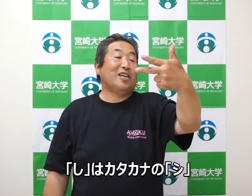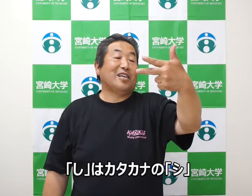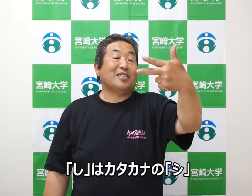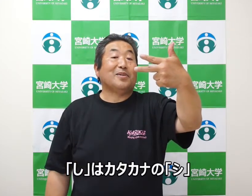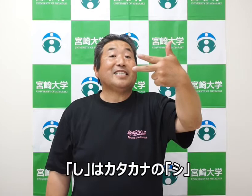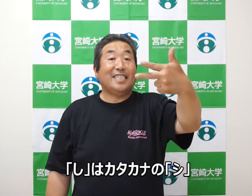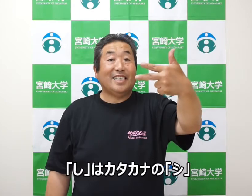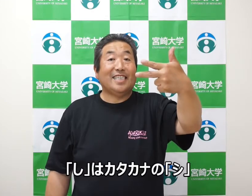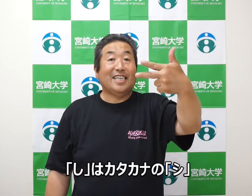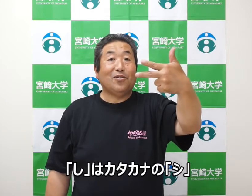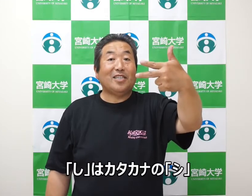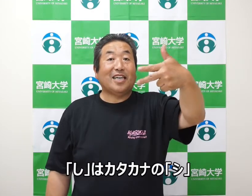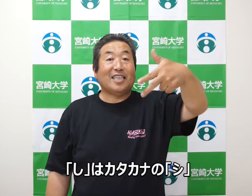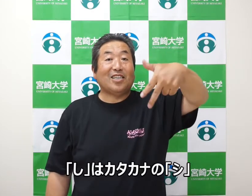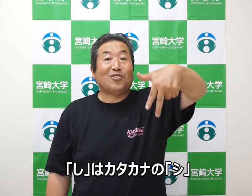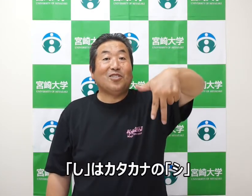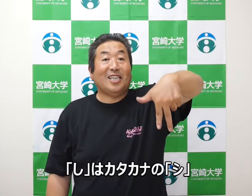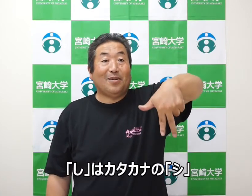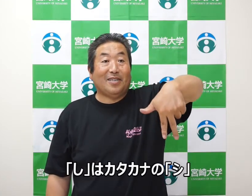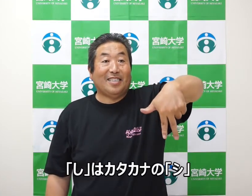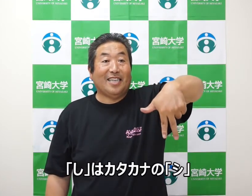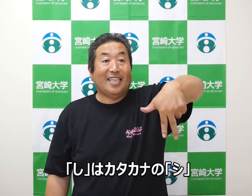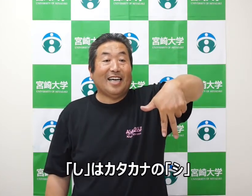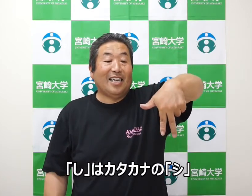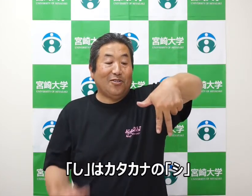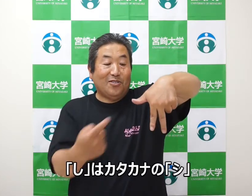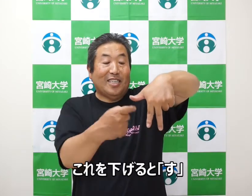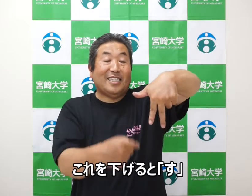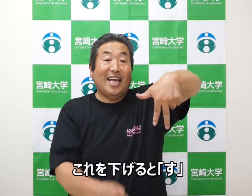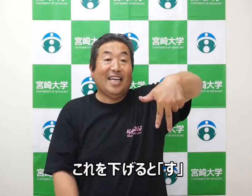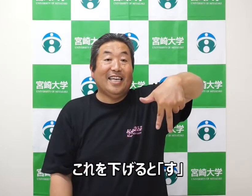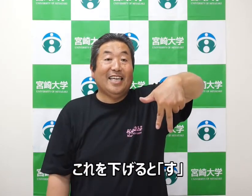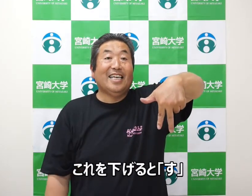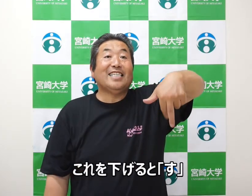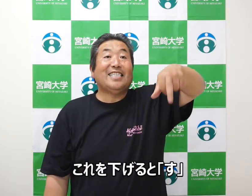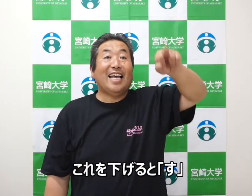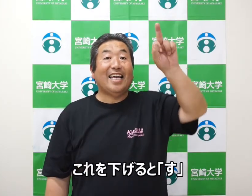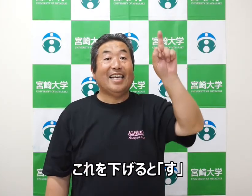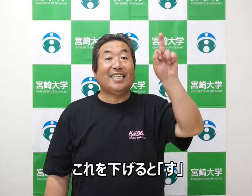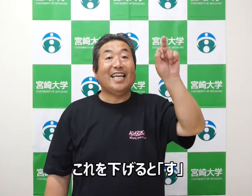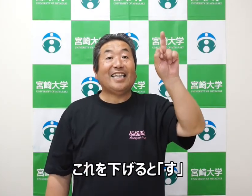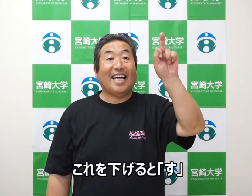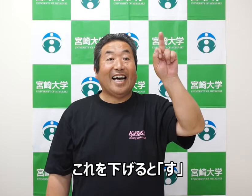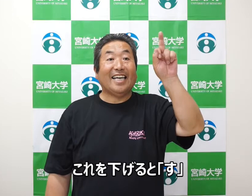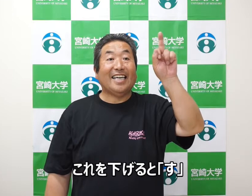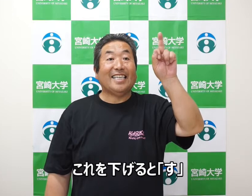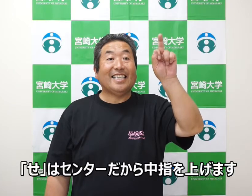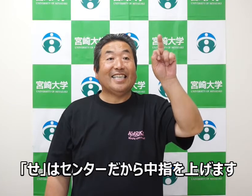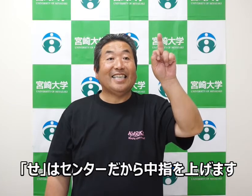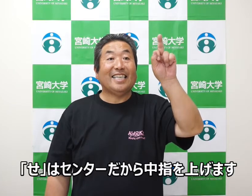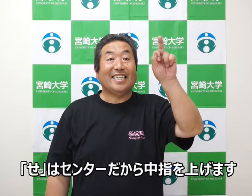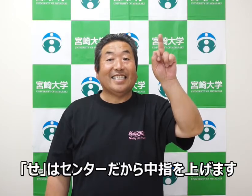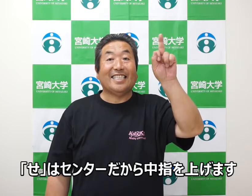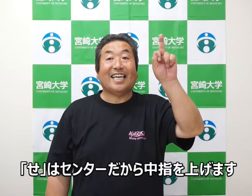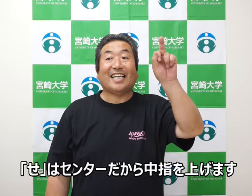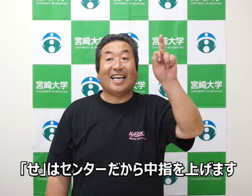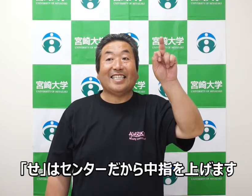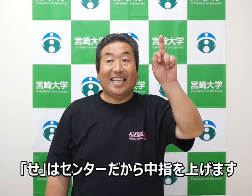方はし。これ下げたら、すになります。カタカナのすですね。せ、センター。背が高い、セン